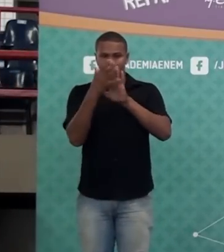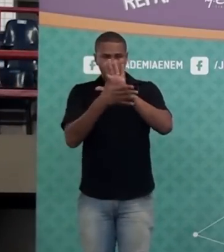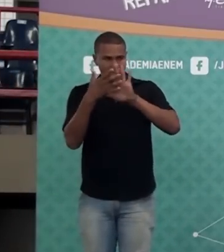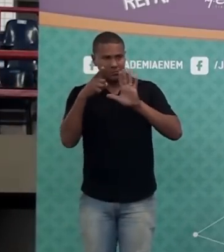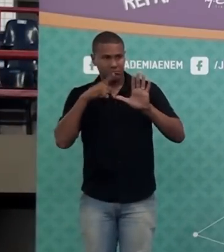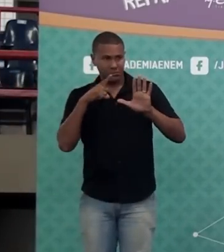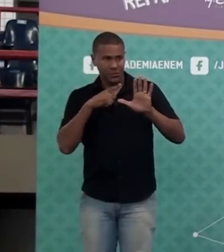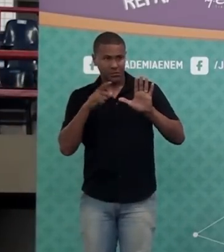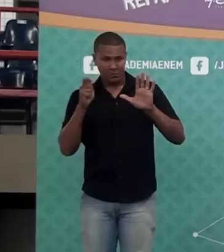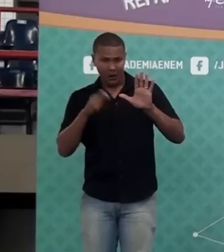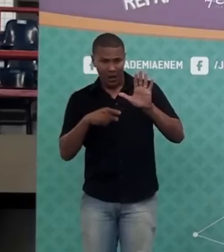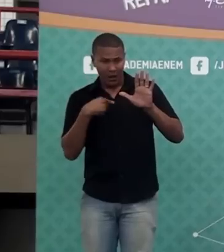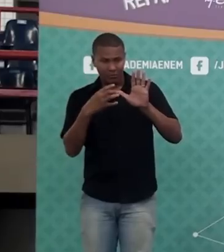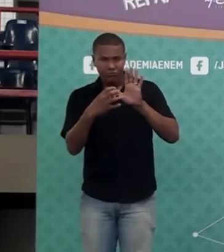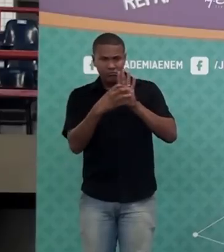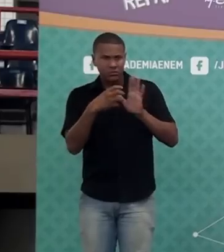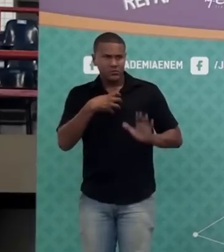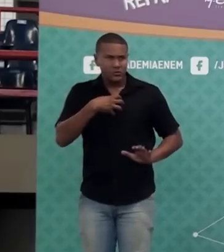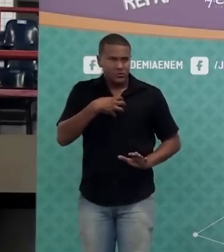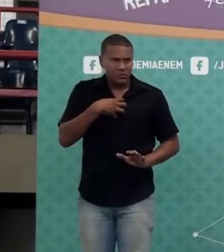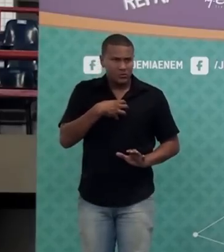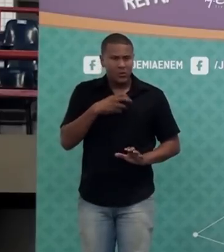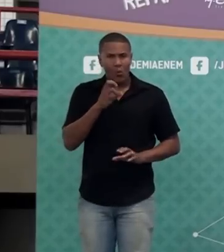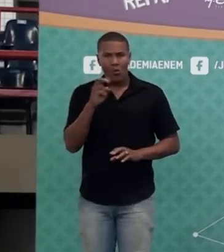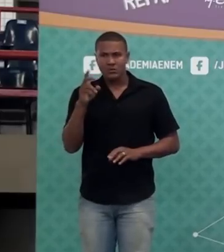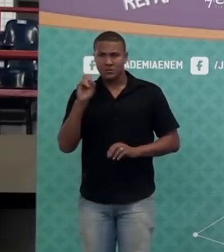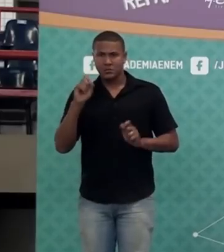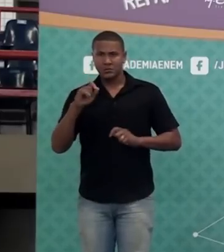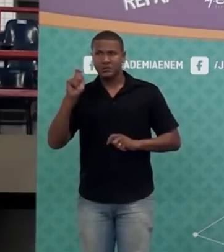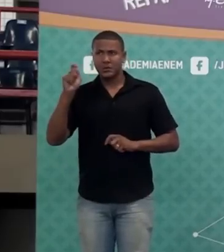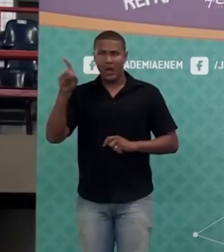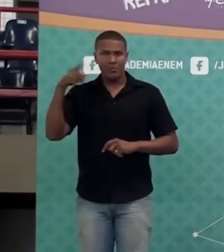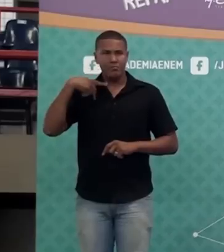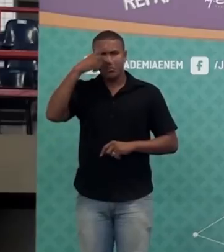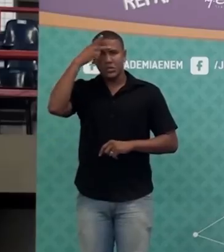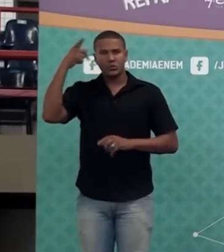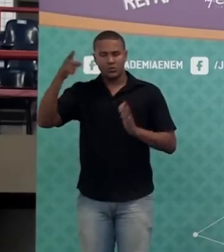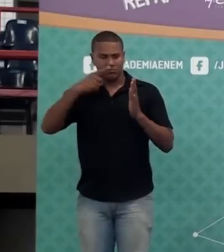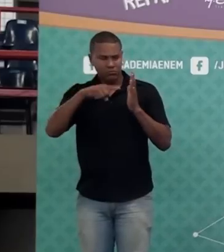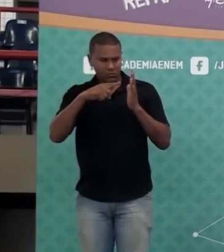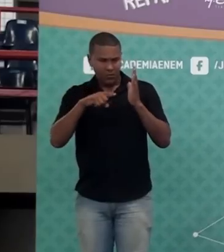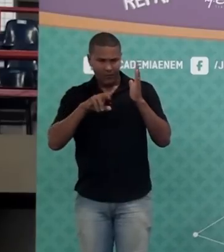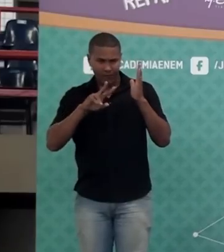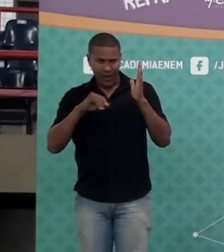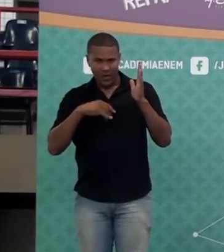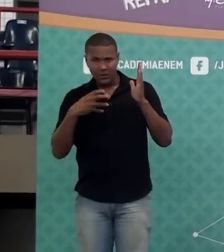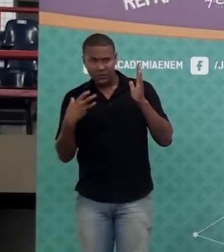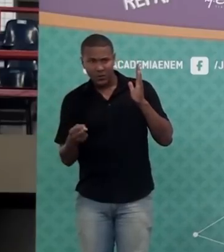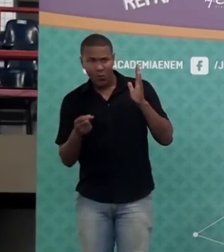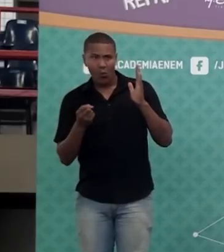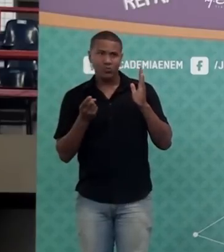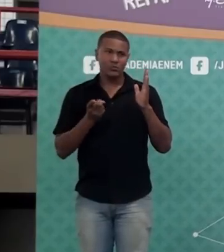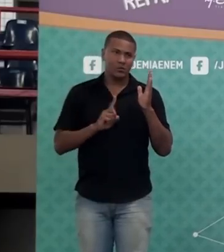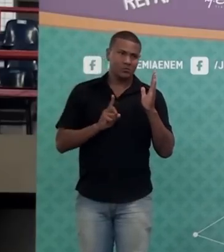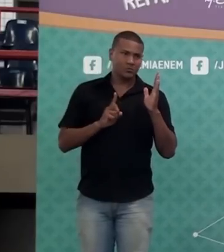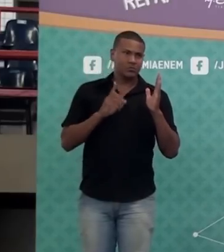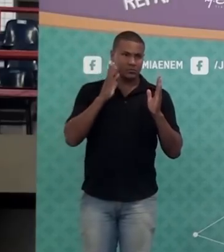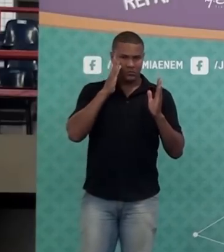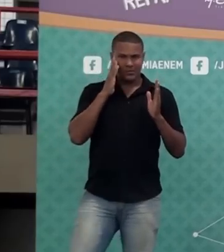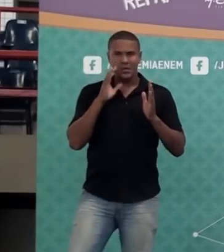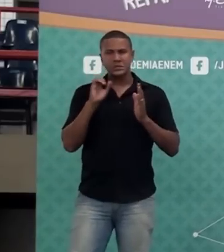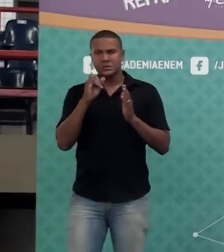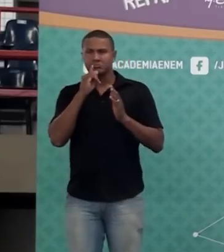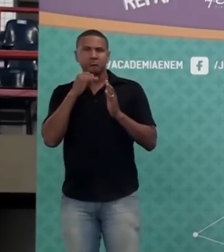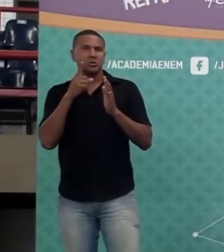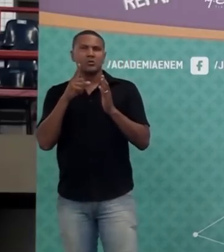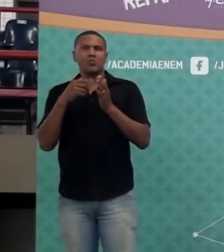se é possível o corretor aceitar. Então, pensem nisso amanhã. Tudo que você for colocar, via